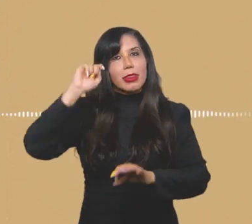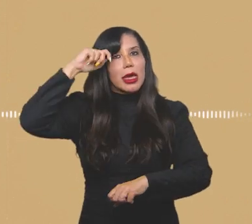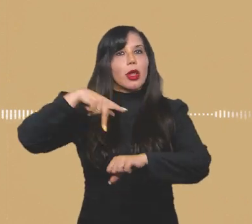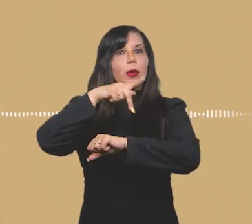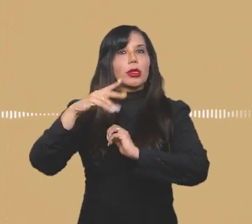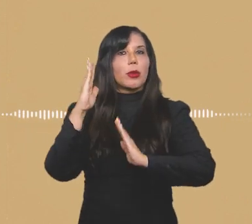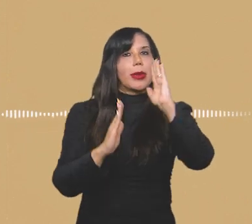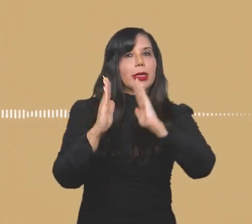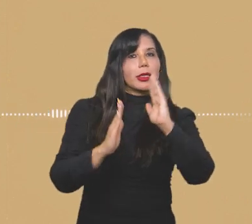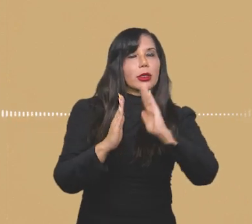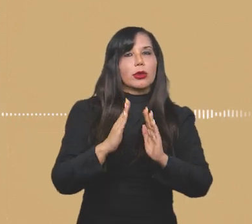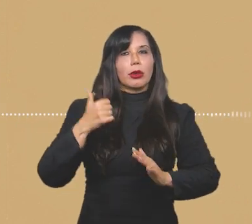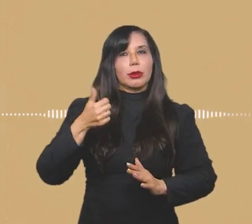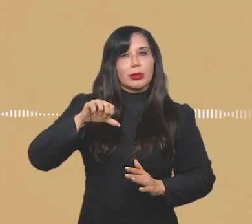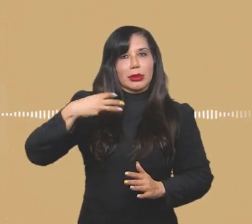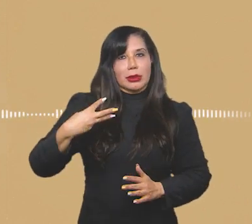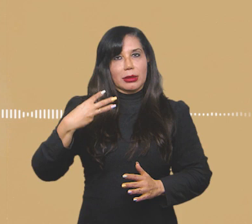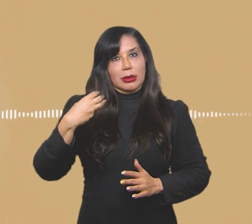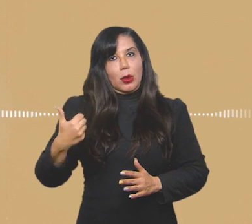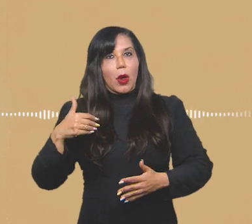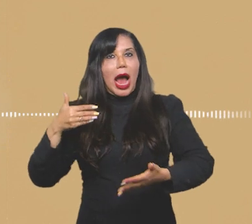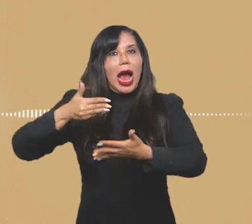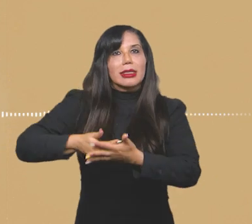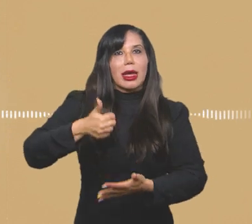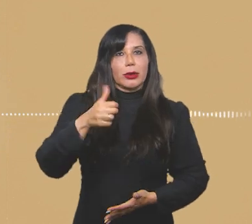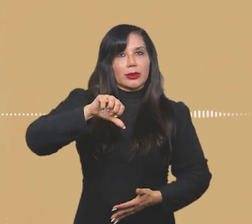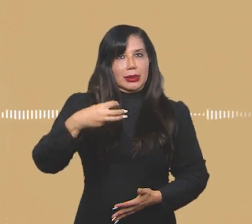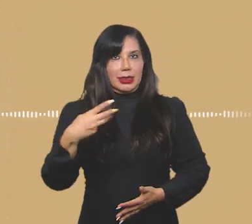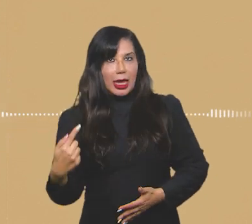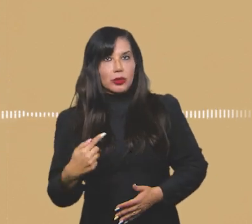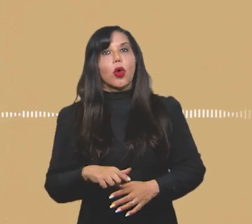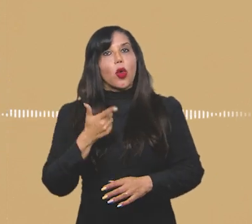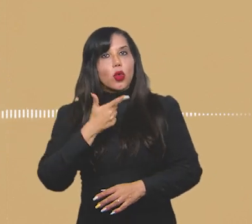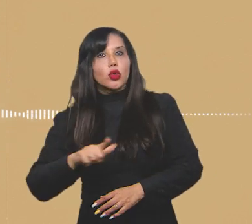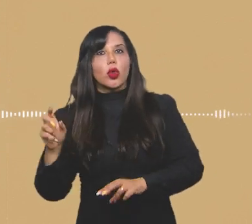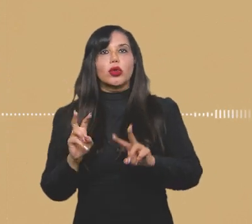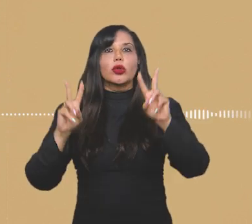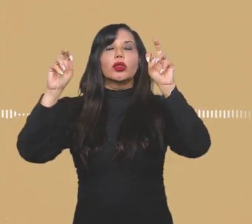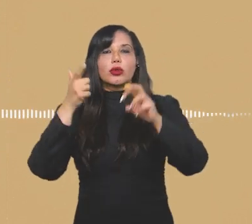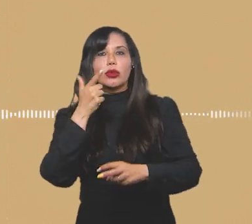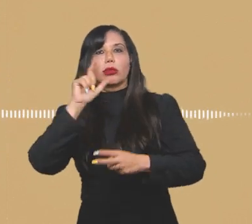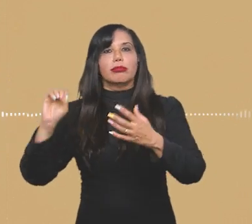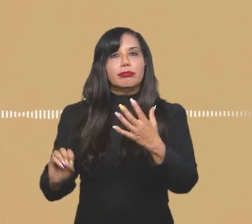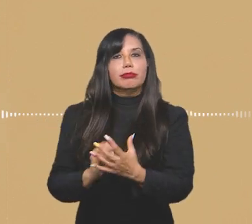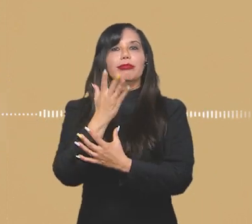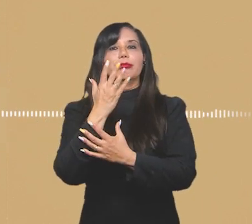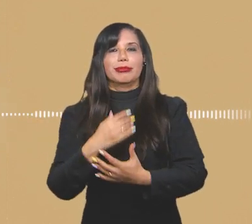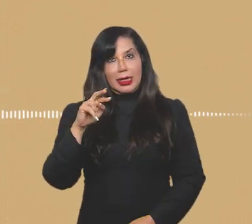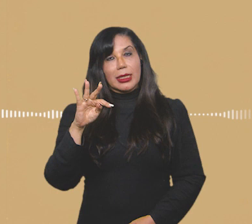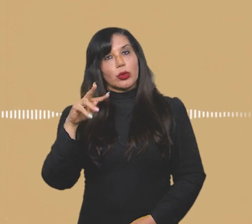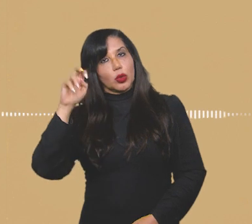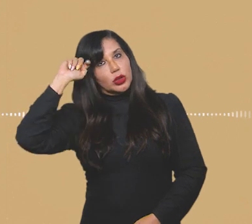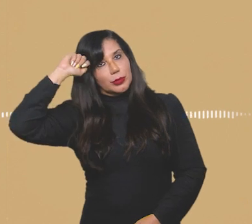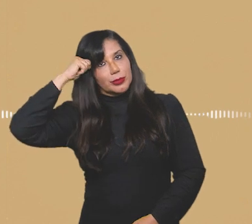negra do país no período, que durou de 1931 a 1937. Outros títulos continuaram